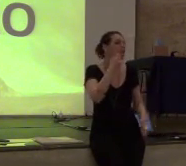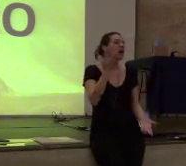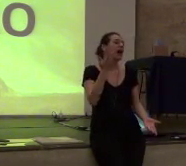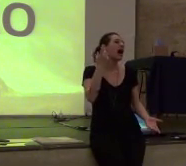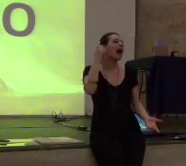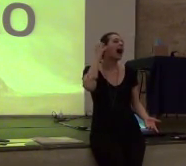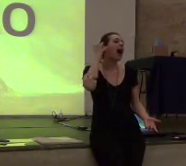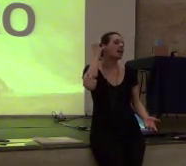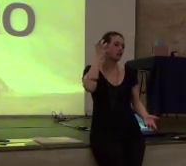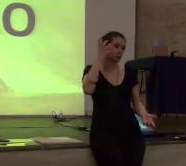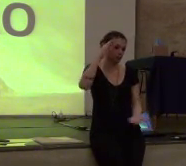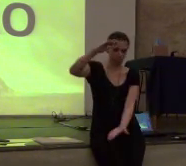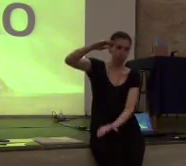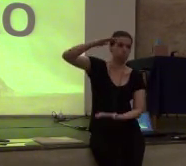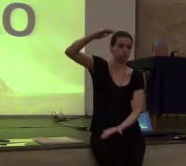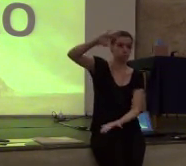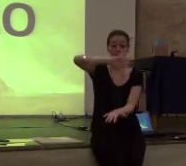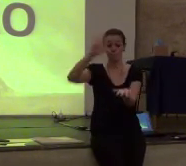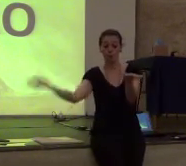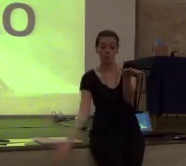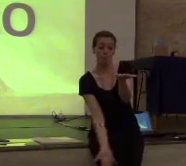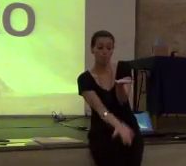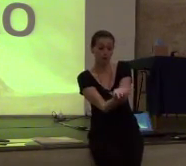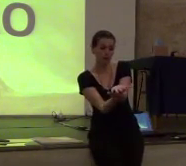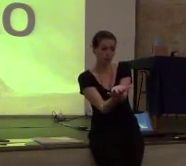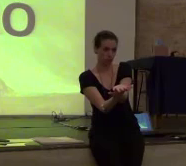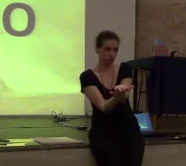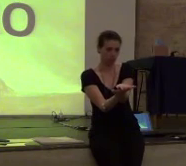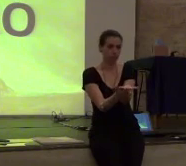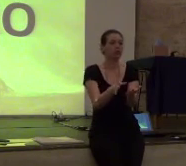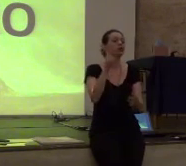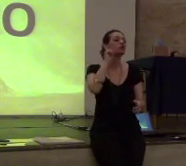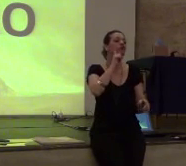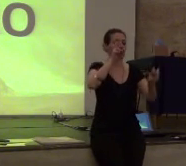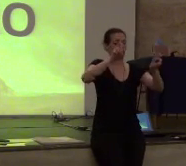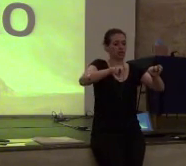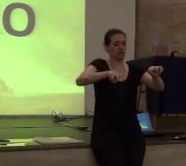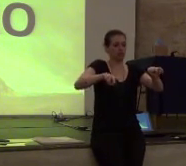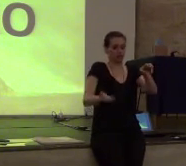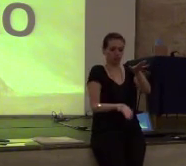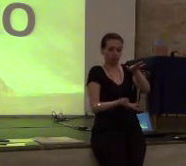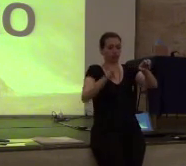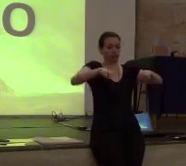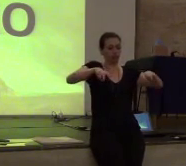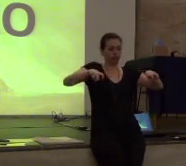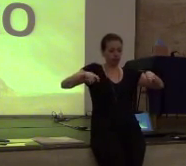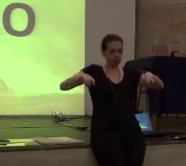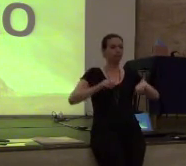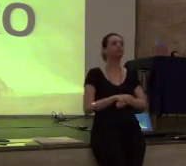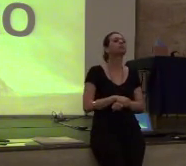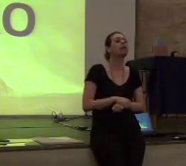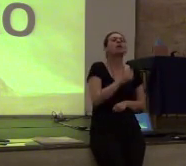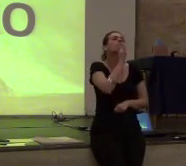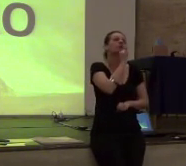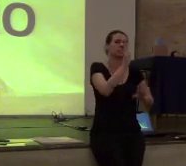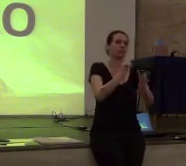se fosse um tablado de madeira, eu poderia utilizar esse tablado colocando por baixo alguns elementos que fizessem